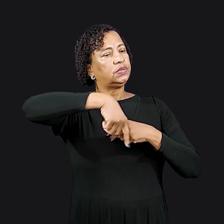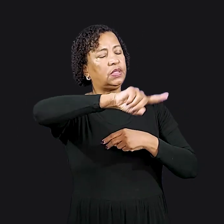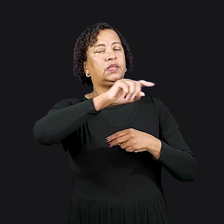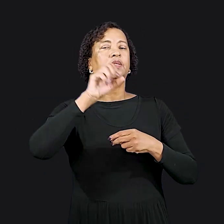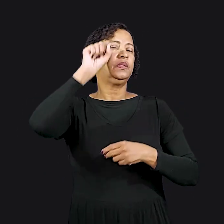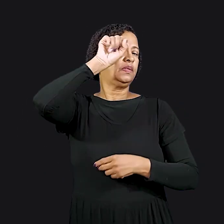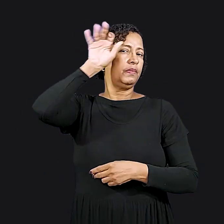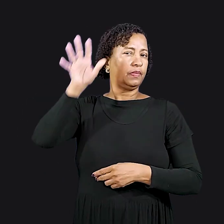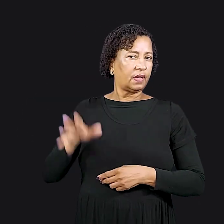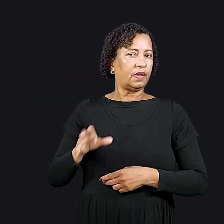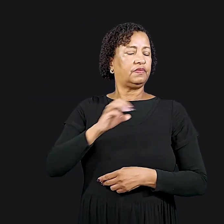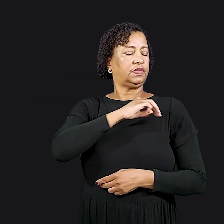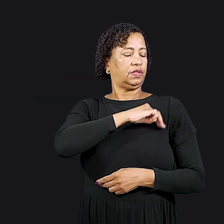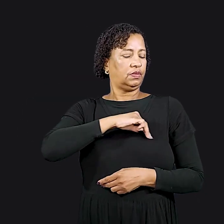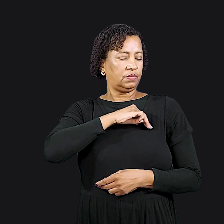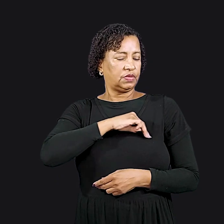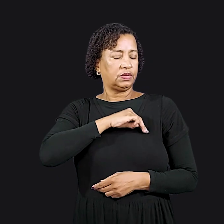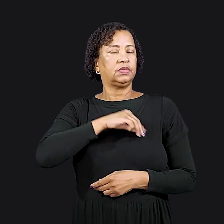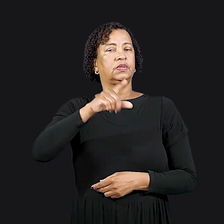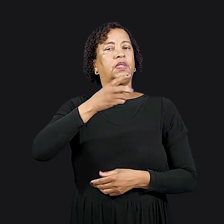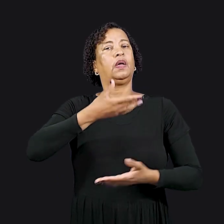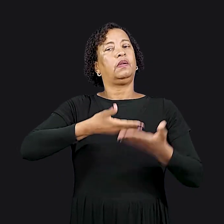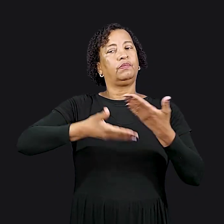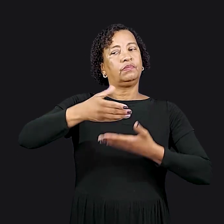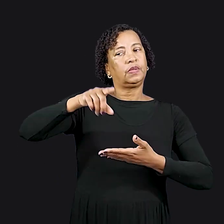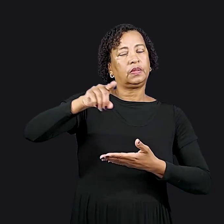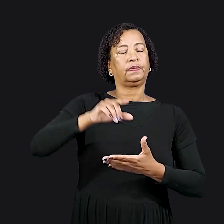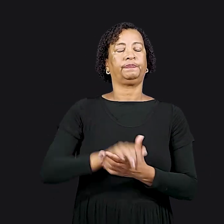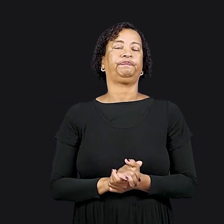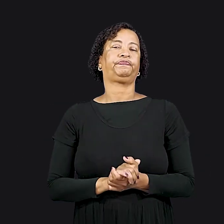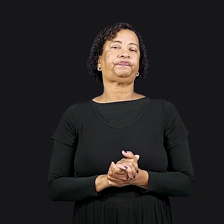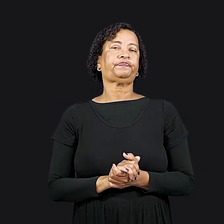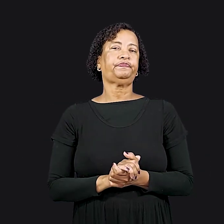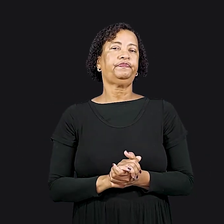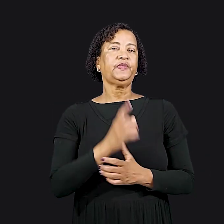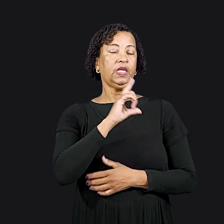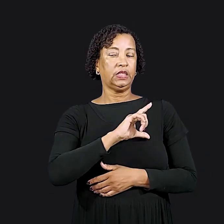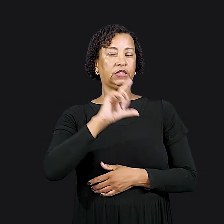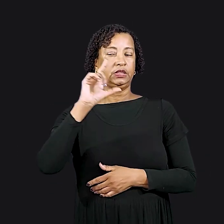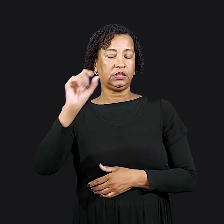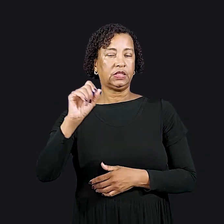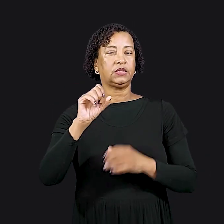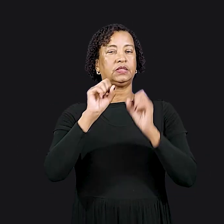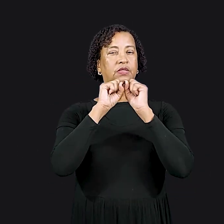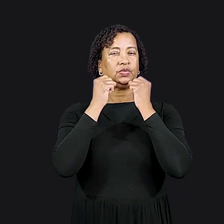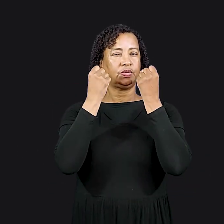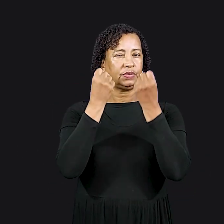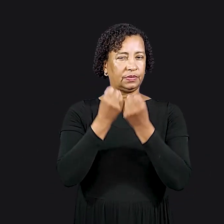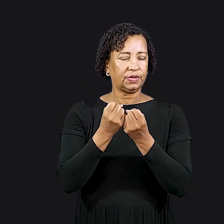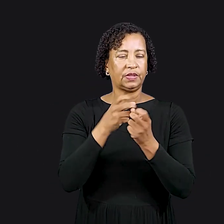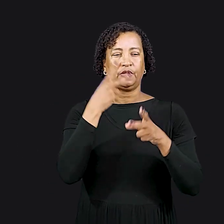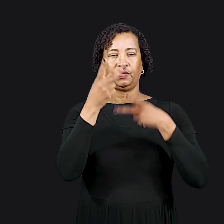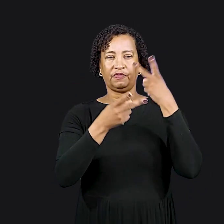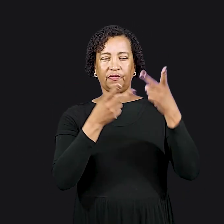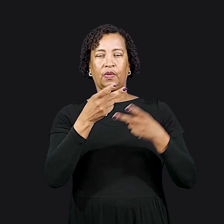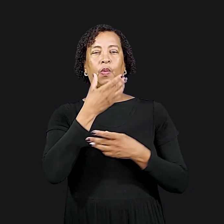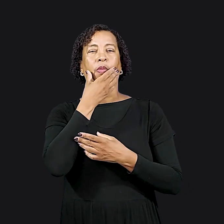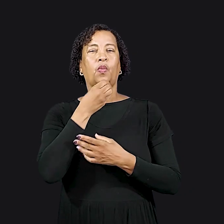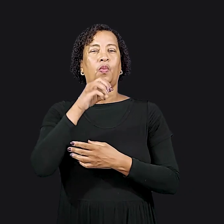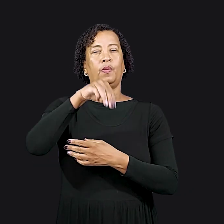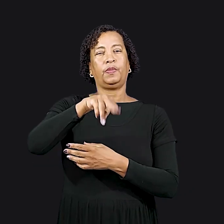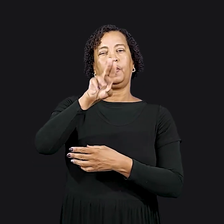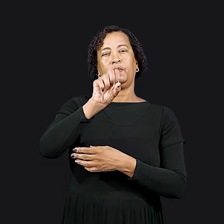estava indo para a África, para ser missionário entre os muçulmanos. Ele tinha acabado de sair do seminário e disse para o